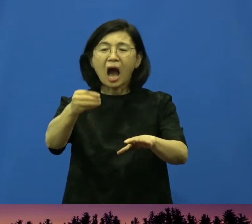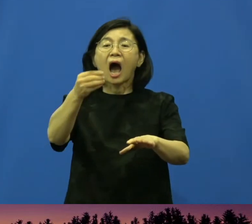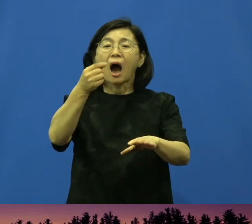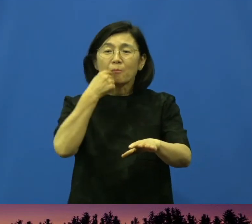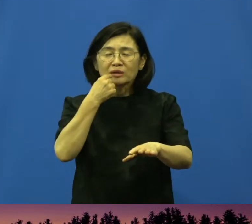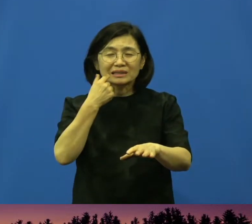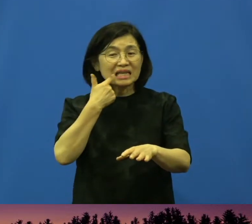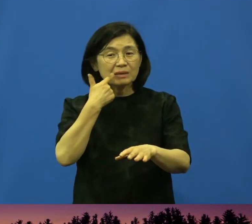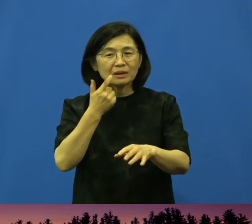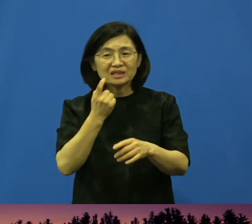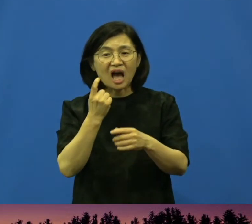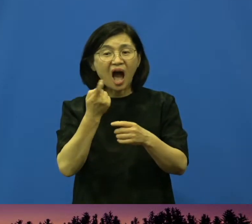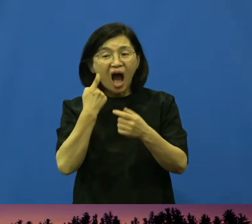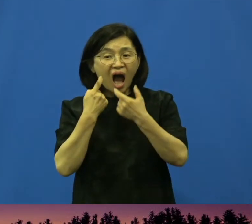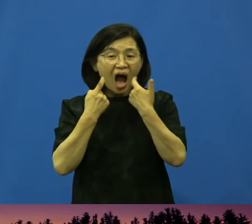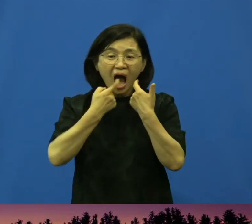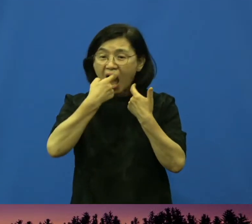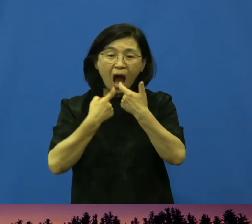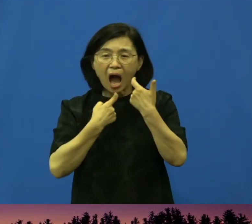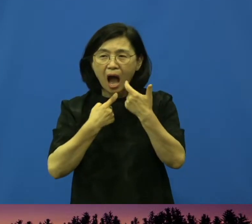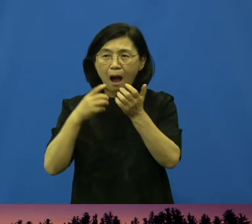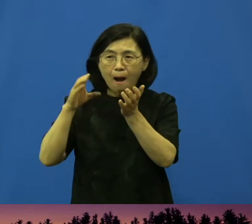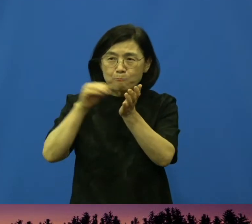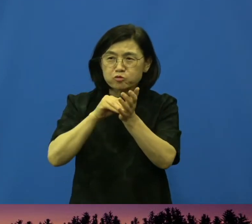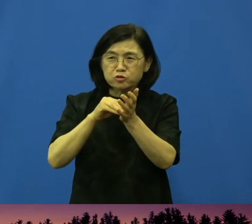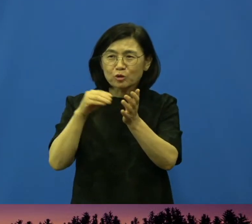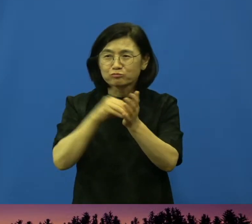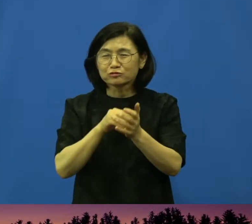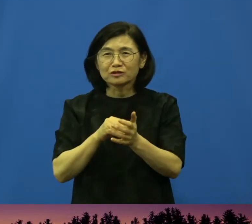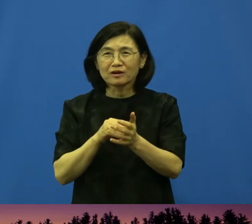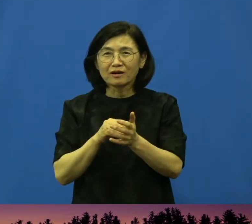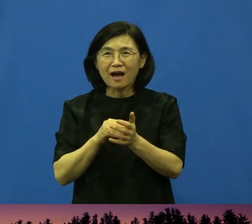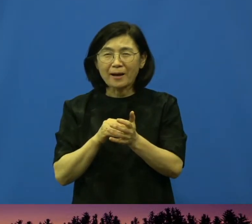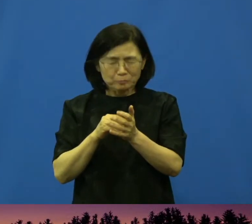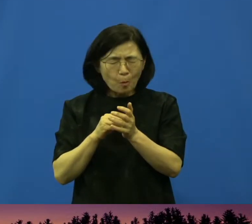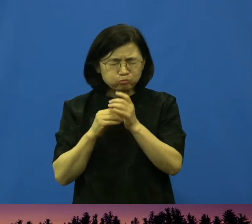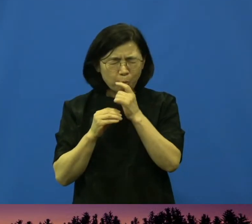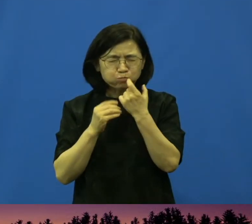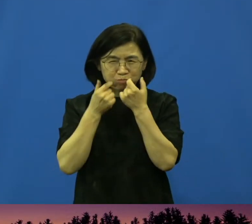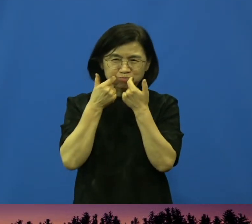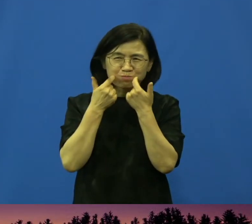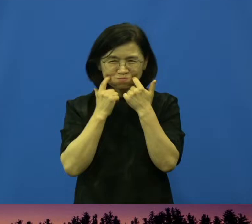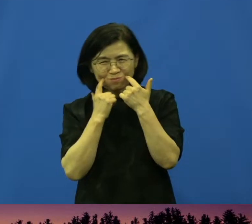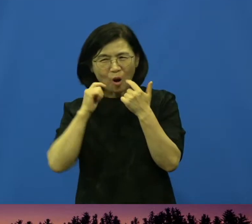살았어. 꼭꼭 안 씹으면 속에서 막 붙어 있을 거라고 위에.